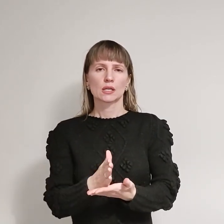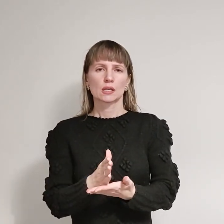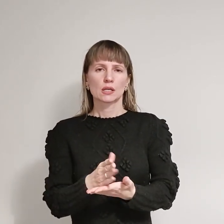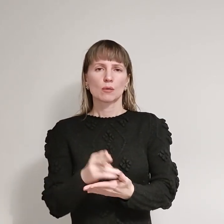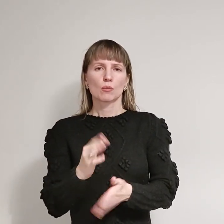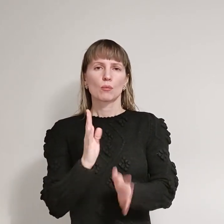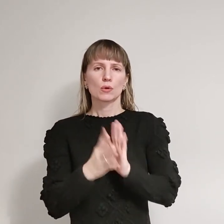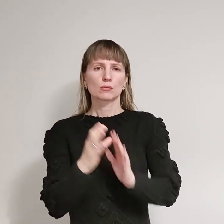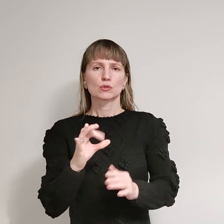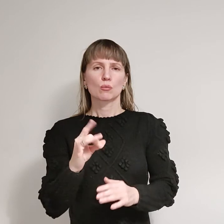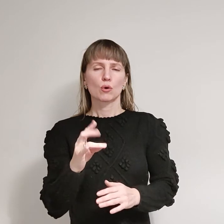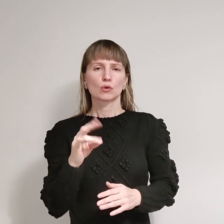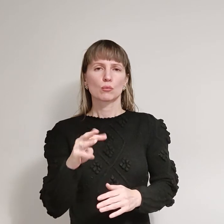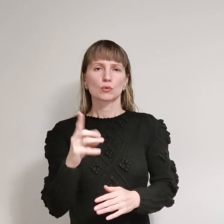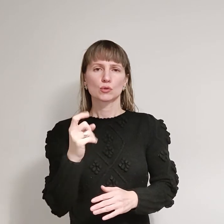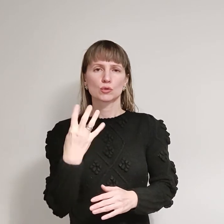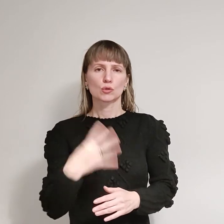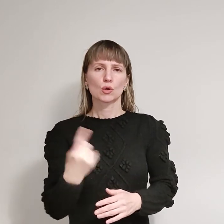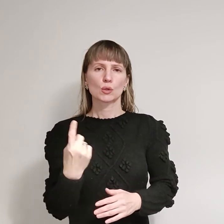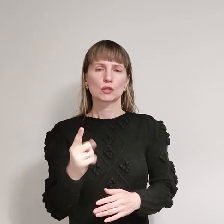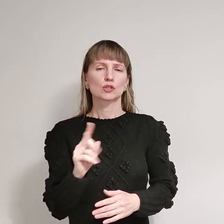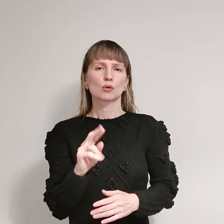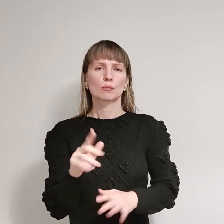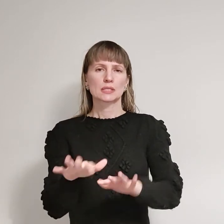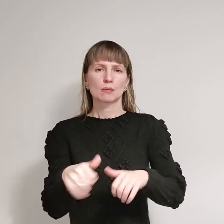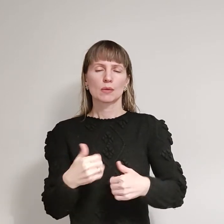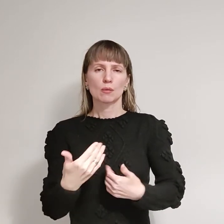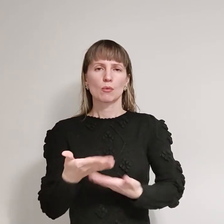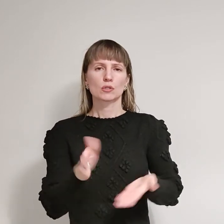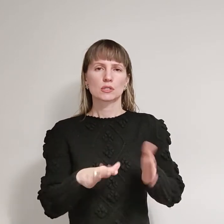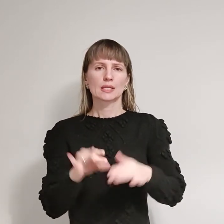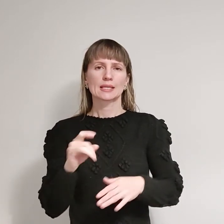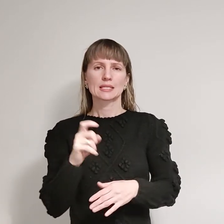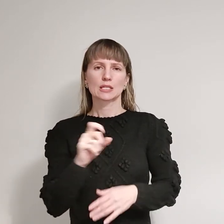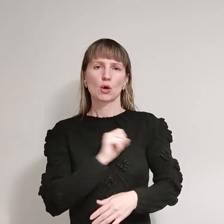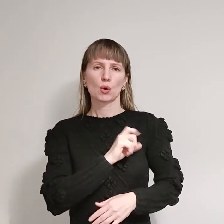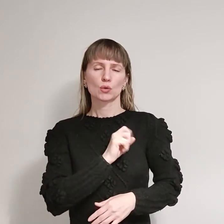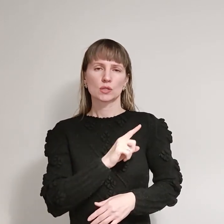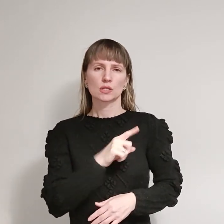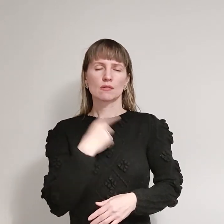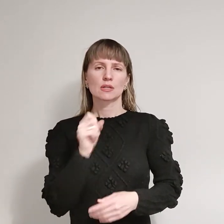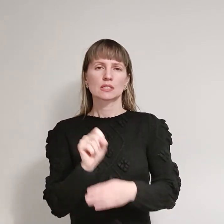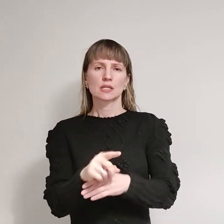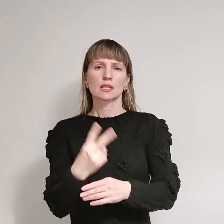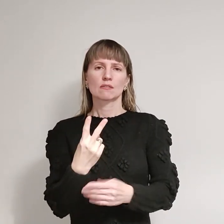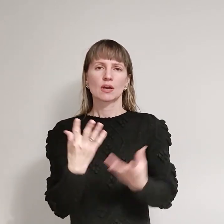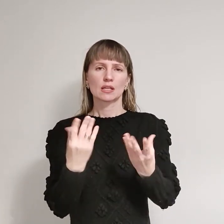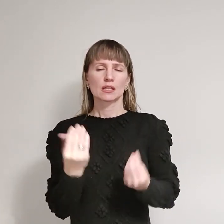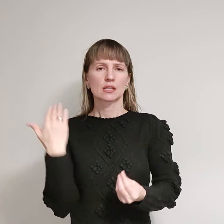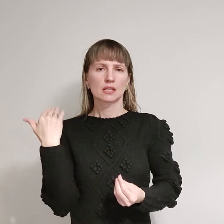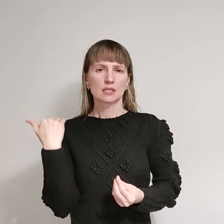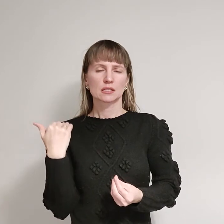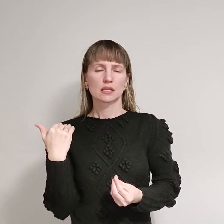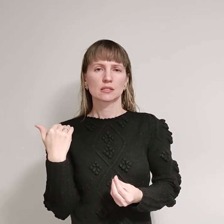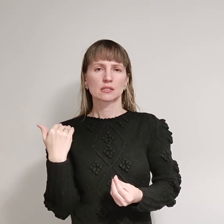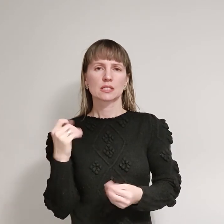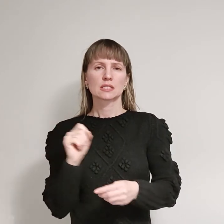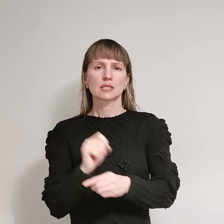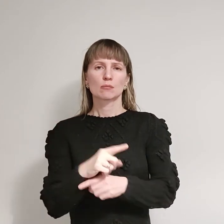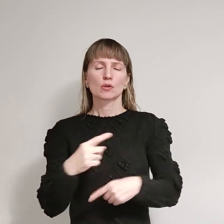проспекту Соборному, 141, аби забрати посилку із Одеси. Каже, замовила 2 дні назад. Замовили через Нову